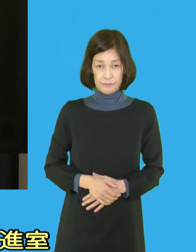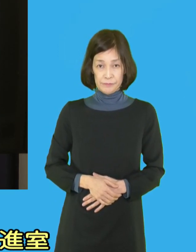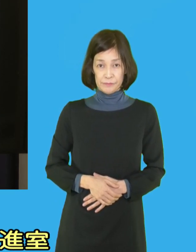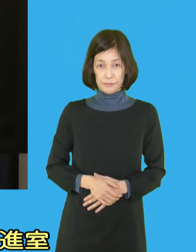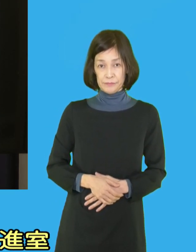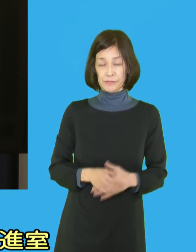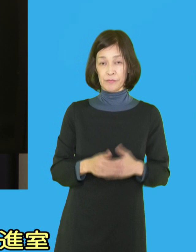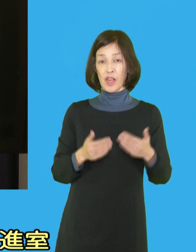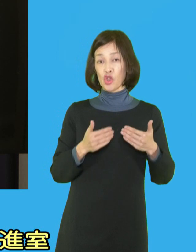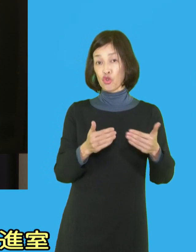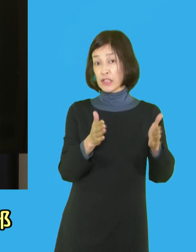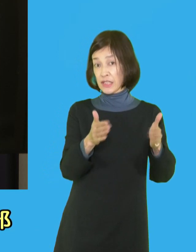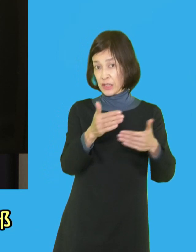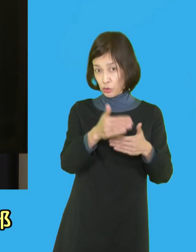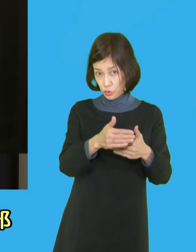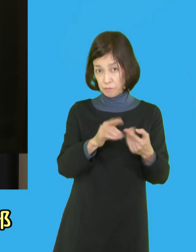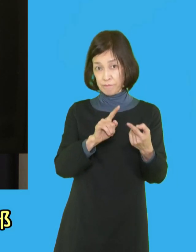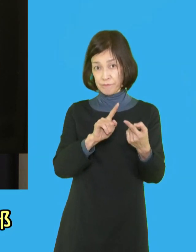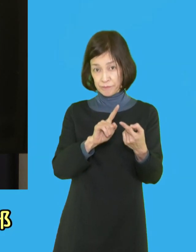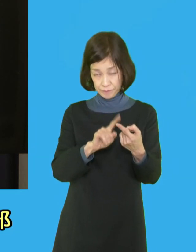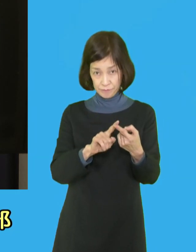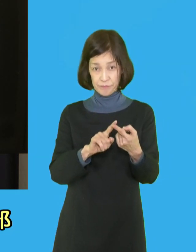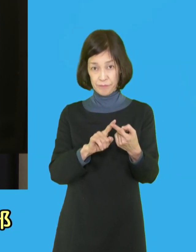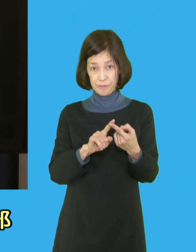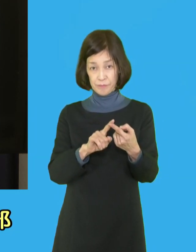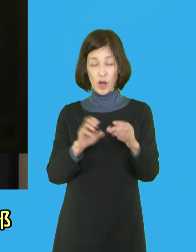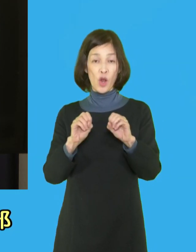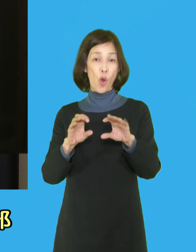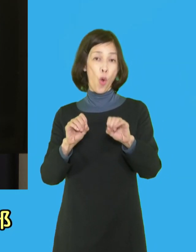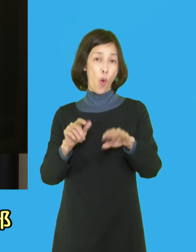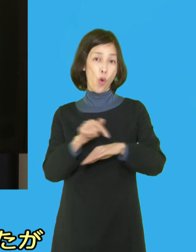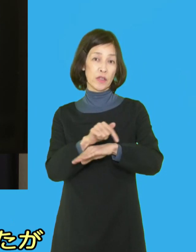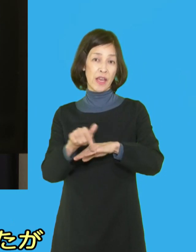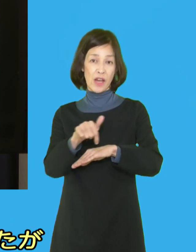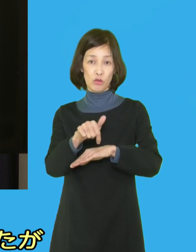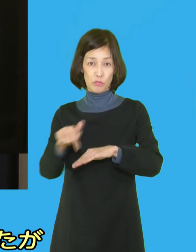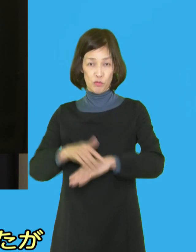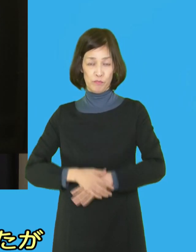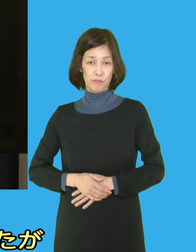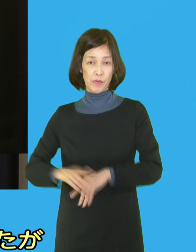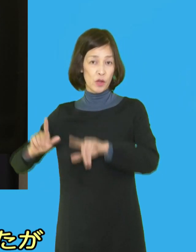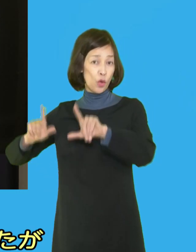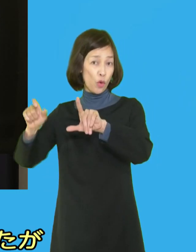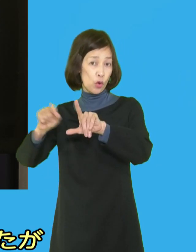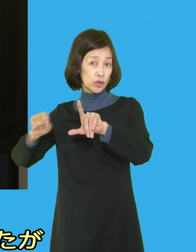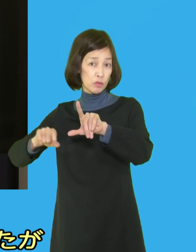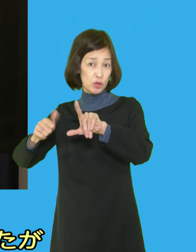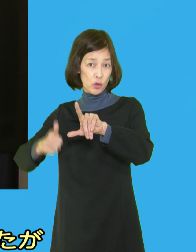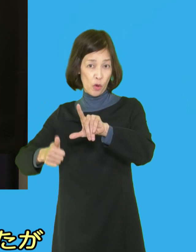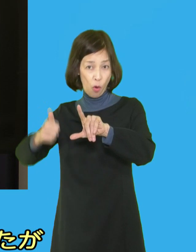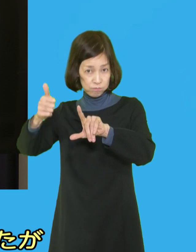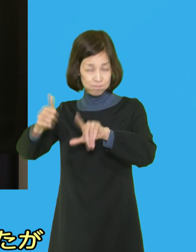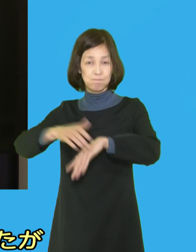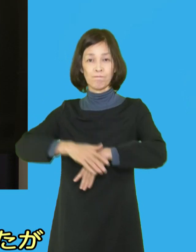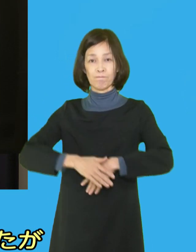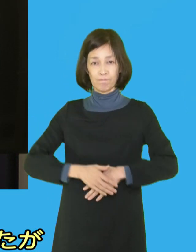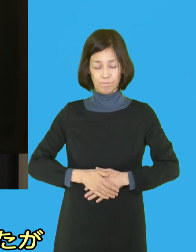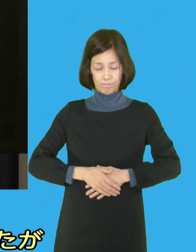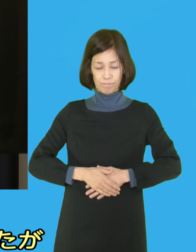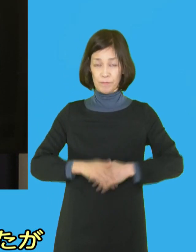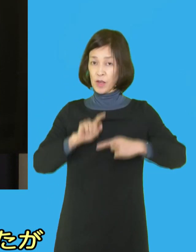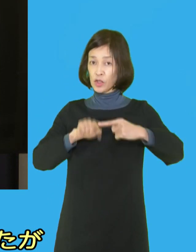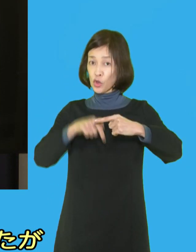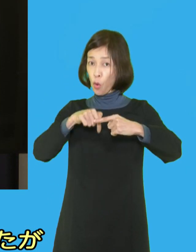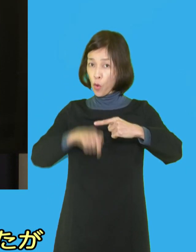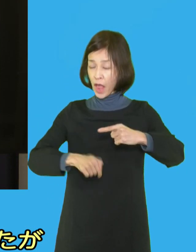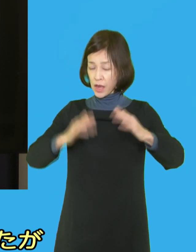イノベーション推進室、そして広報戦略部、東京事務所長の公募を行ってまいりましたが、町内公募を行ってまいりまし